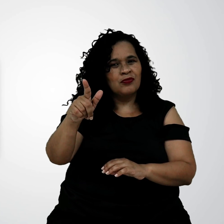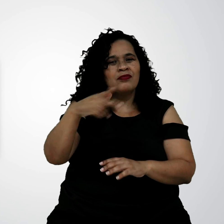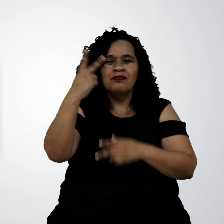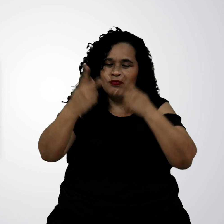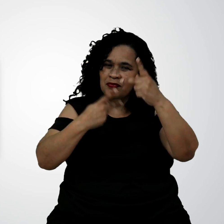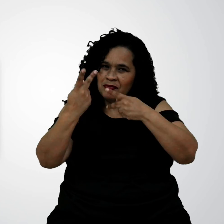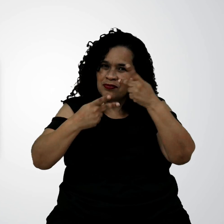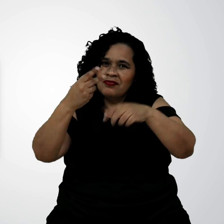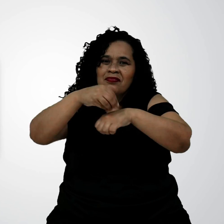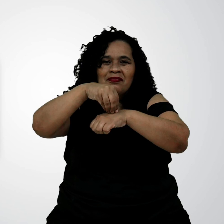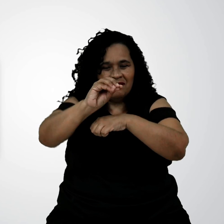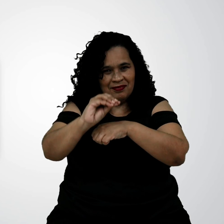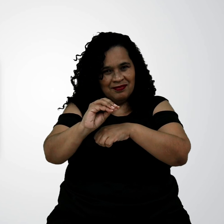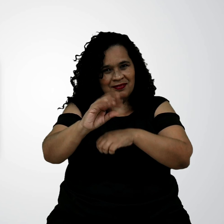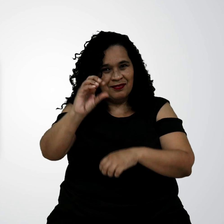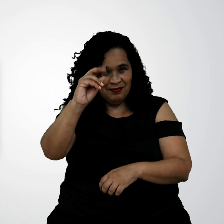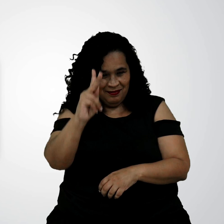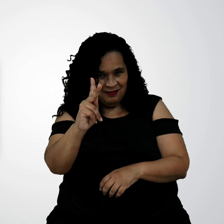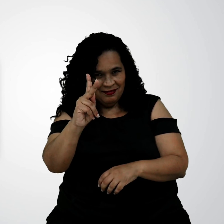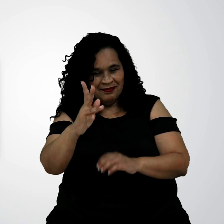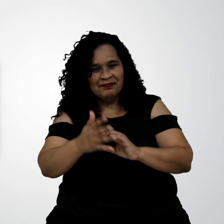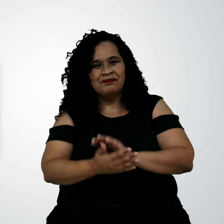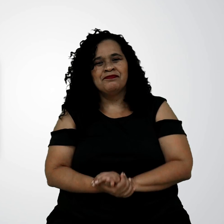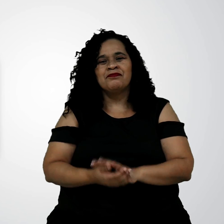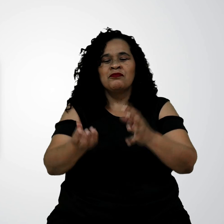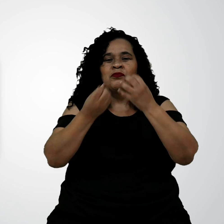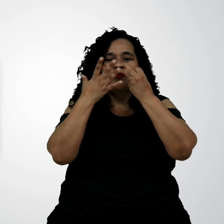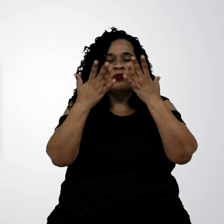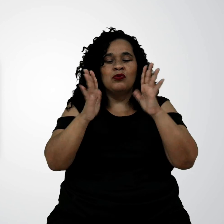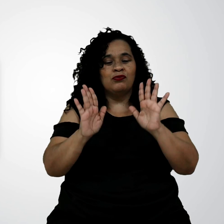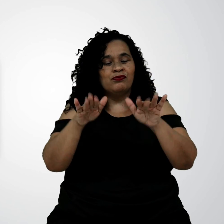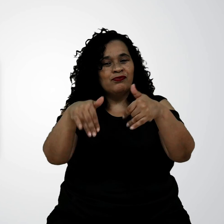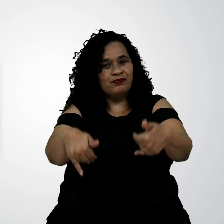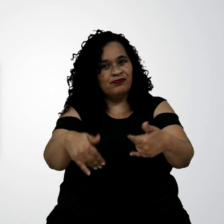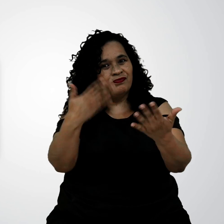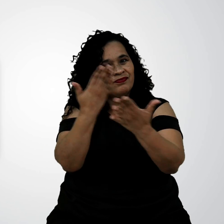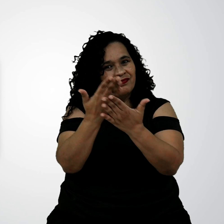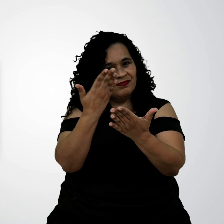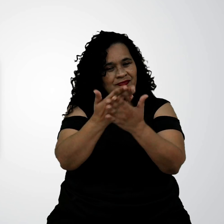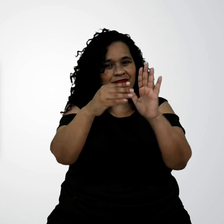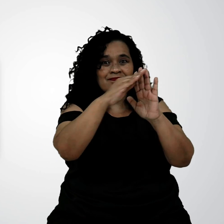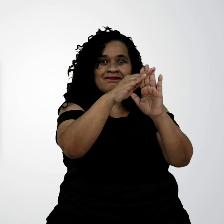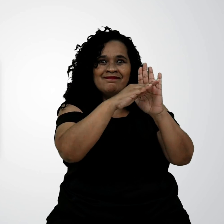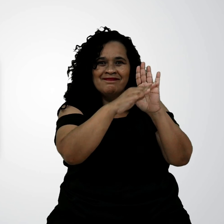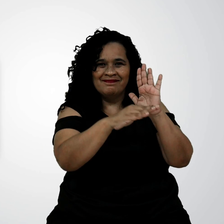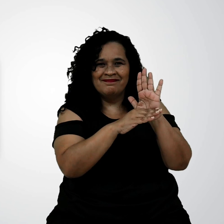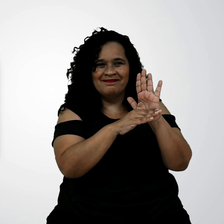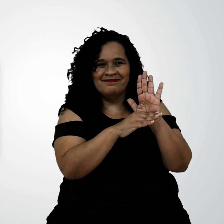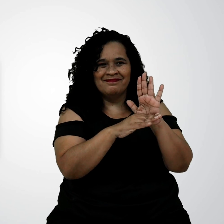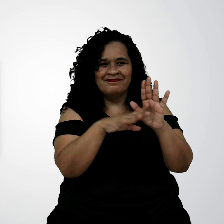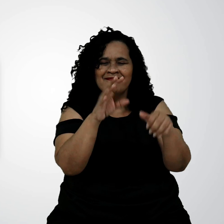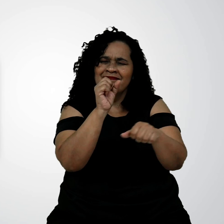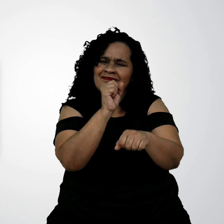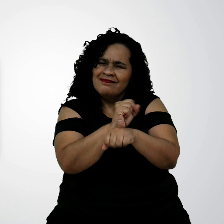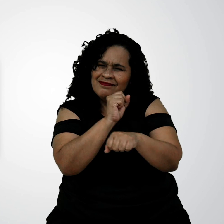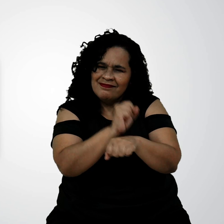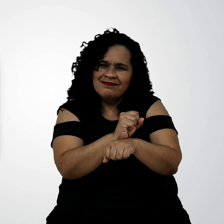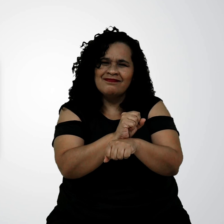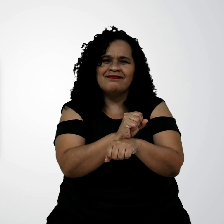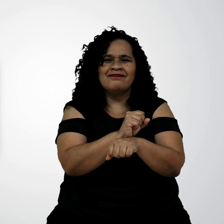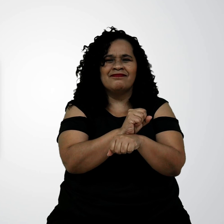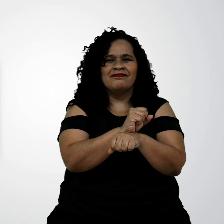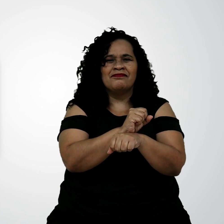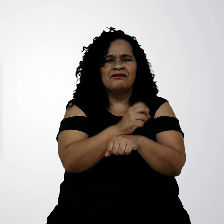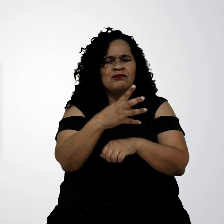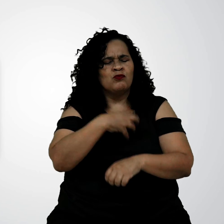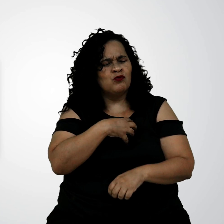programas. Valeu, Valdério! Bom, pessoal, chegamos ao final de mais um programa. Espero que tenha feito